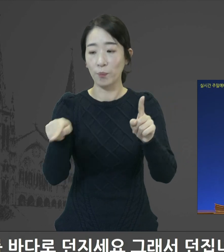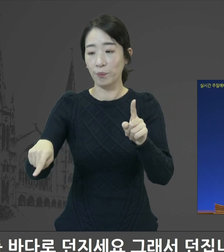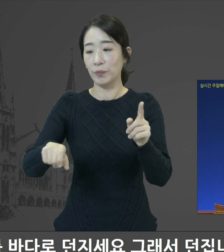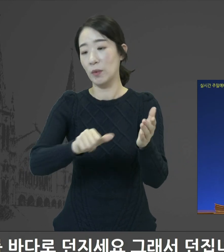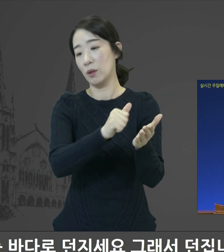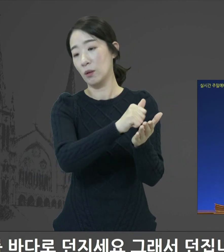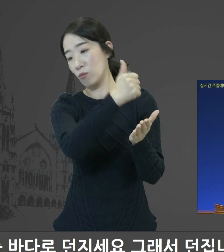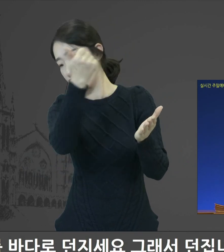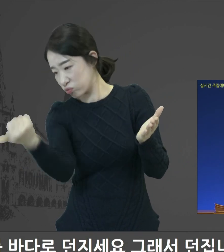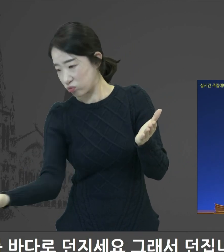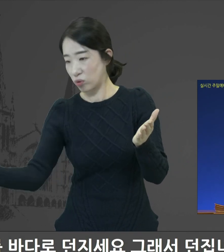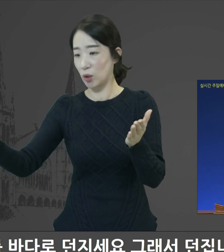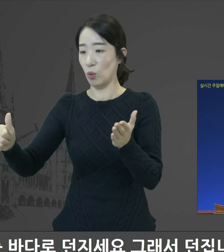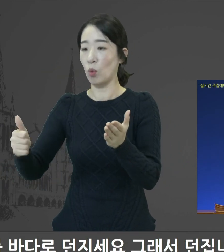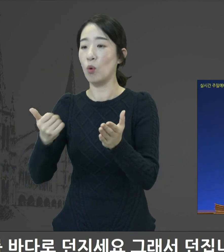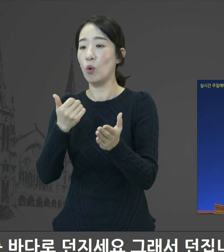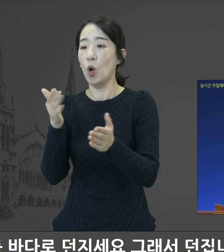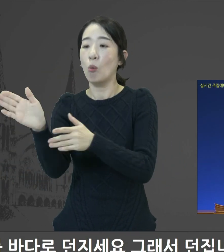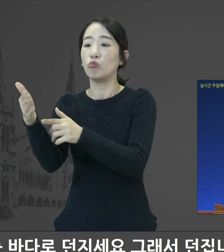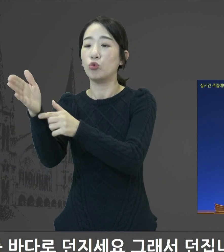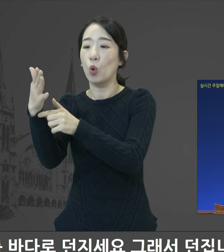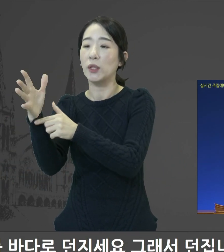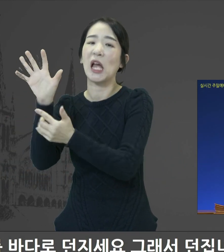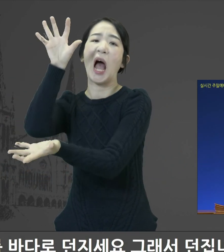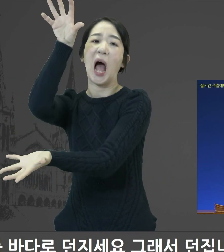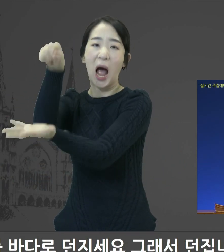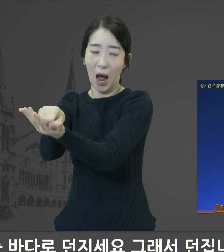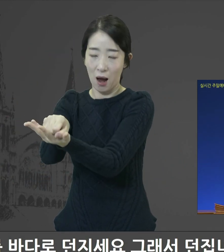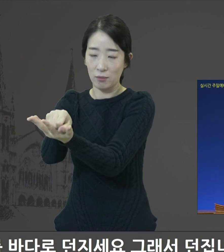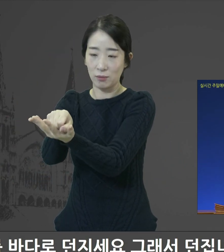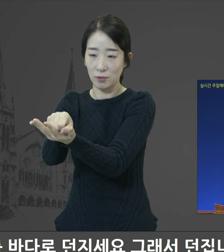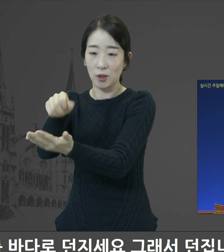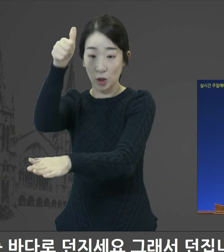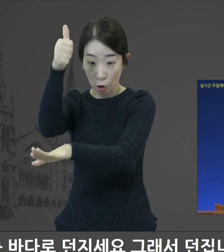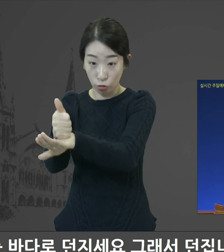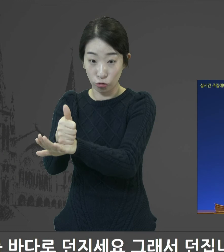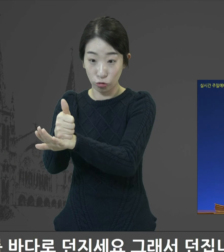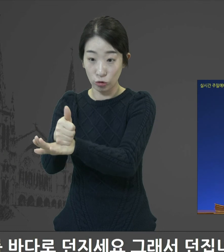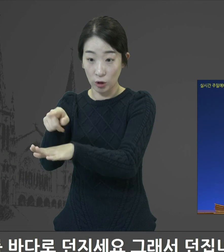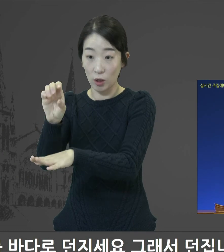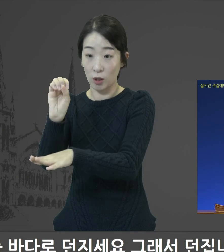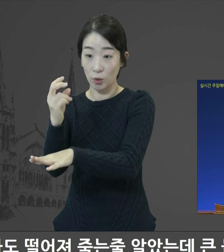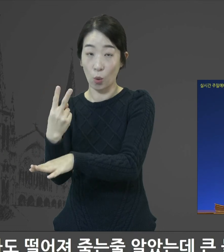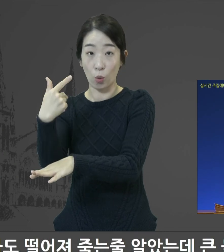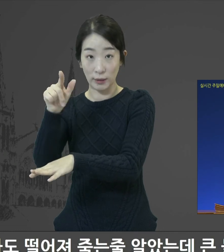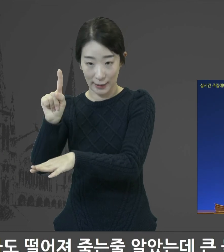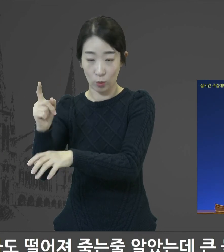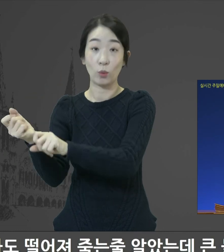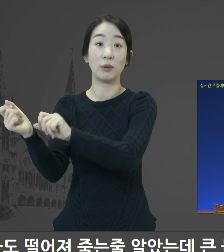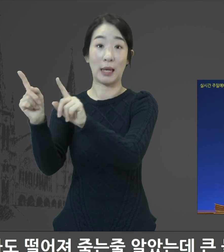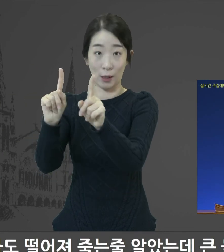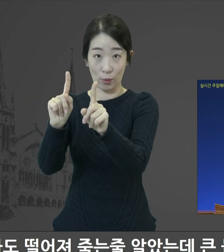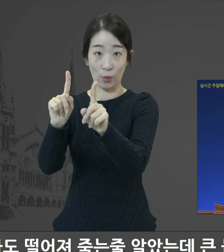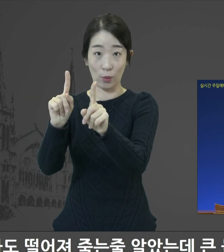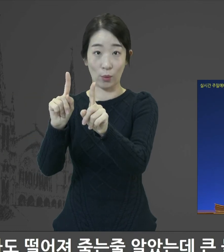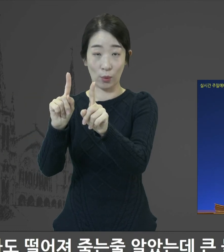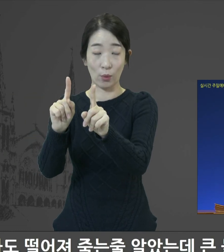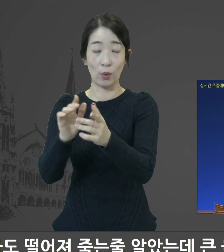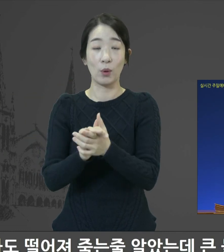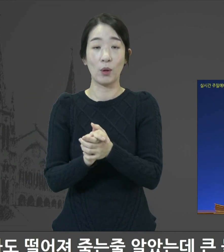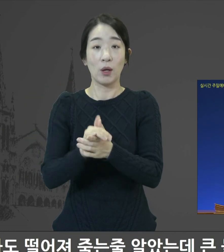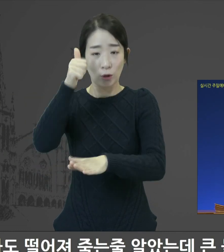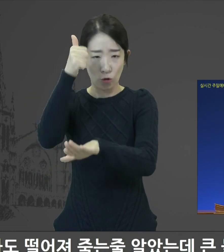앞바다에다 떨어뜨렸습니다. 요나가 니느웨에 가서 하나님의 이 심판을 전했습니다. 니느웨